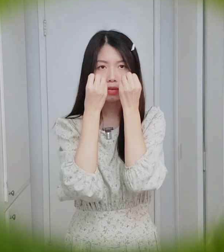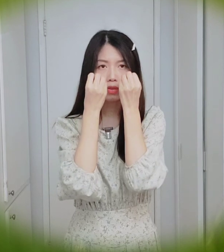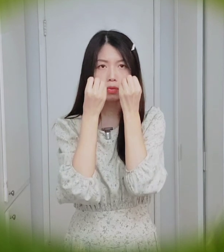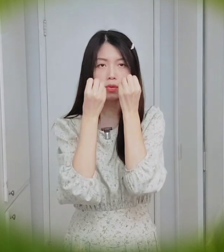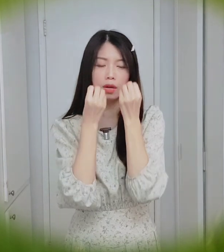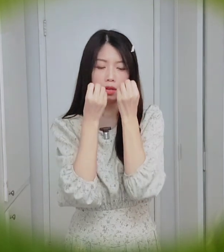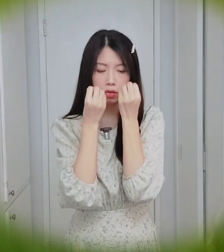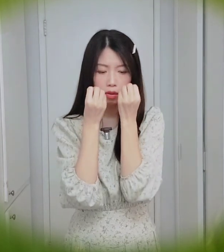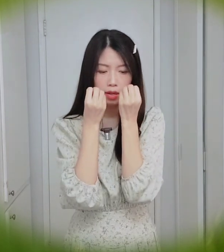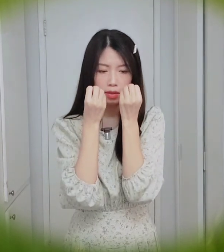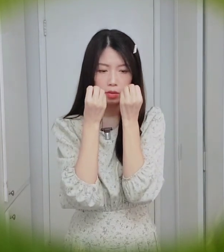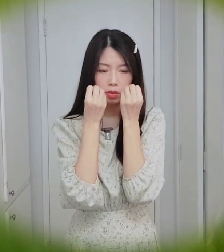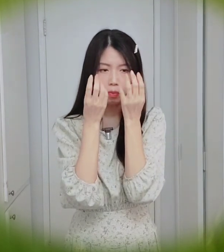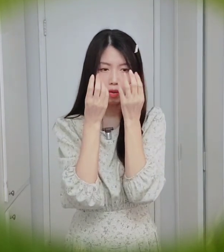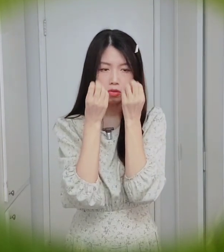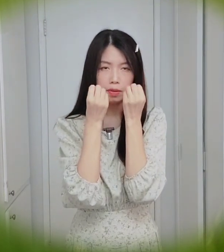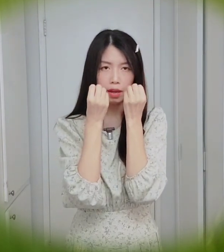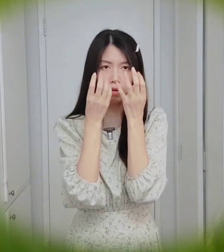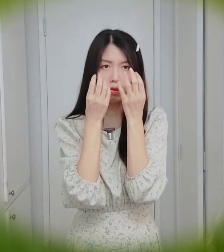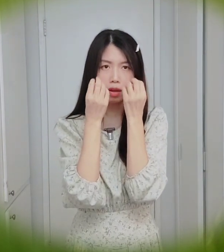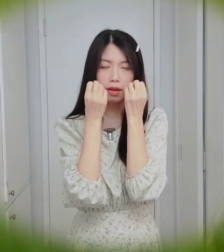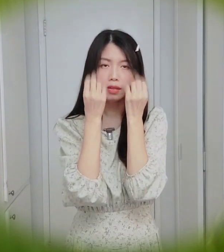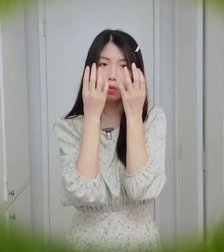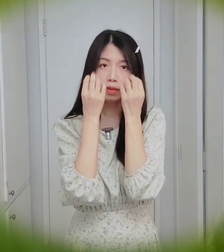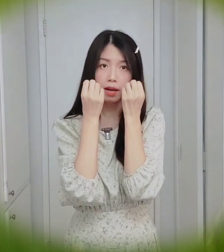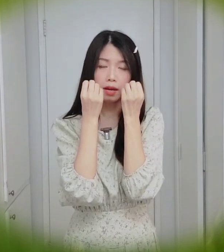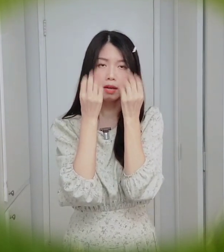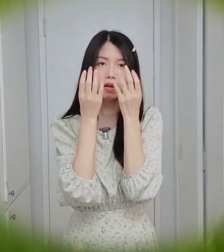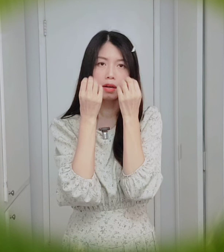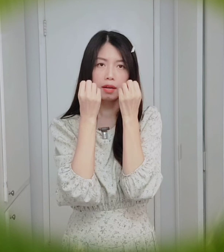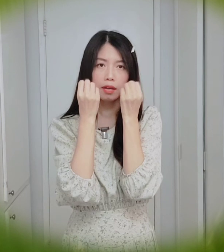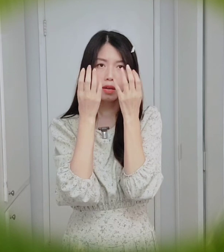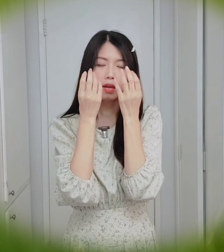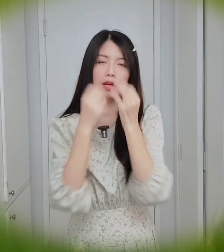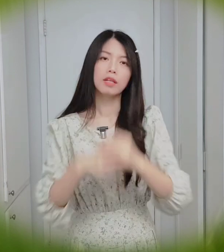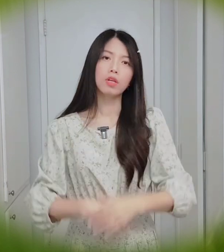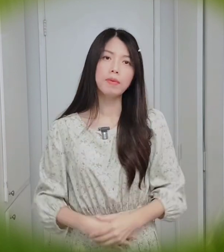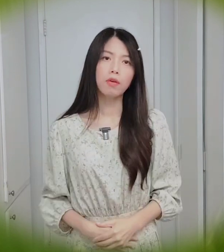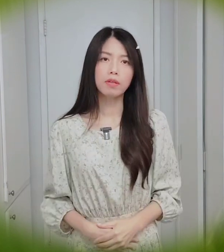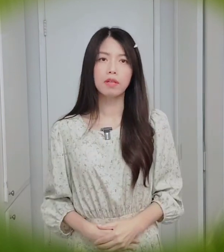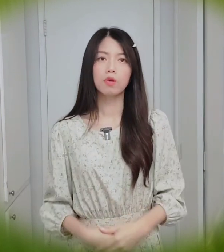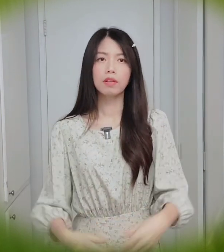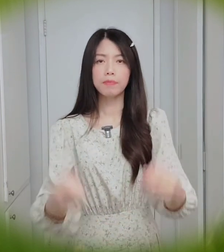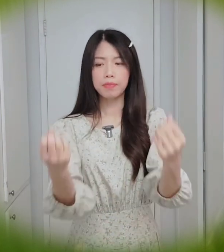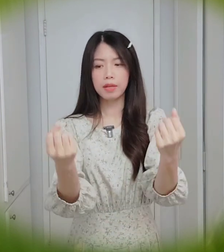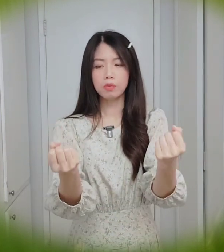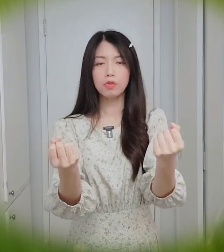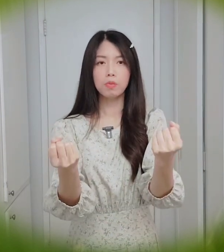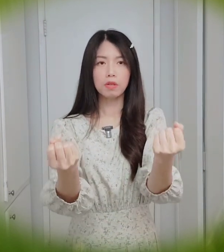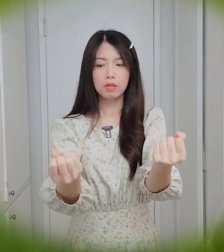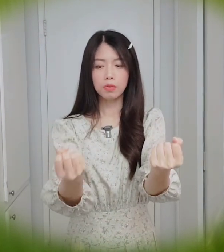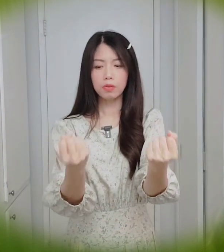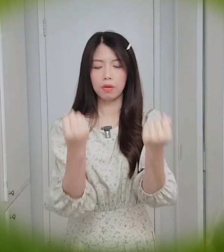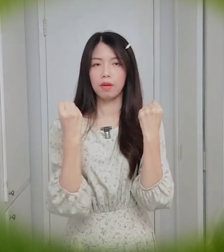밖을 향하게 해주시고 여기서 살짝 손을 펴주시면 돼요. 이렇게 새롭다. 그리고 힘이라고 하는 뜻의 수어는